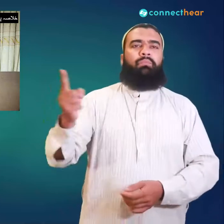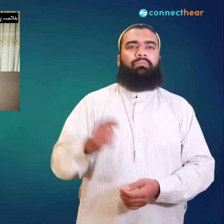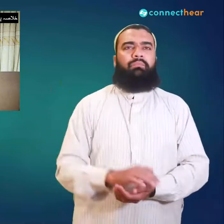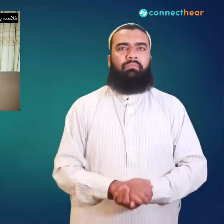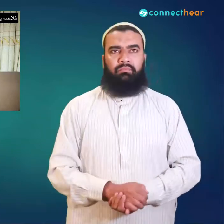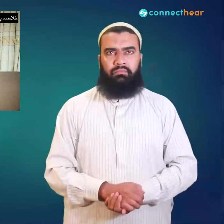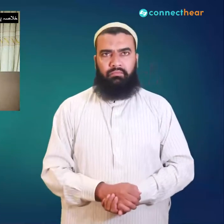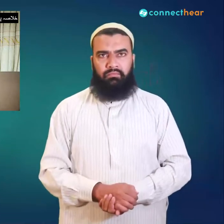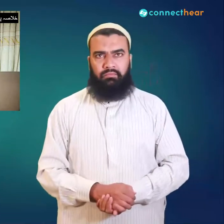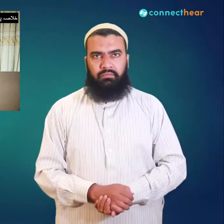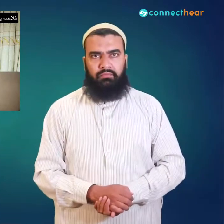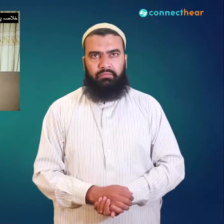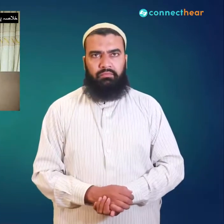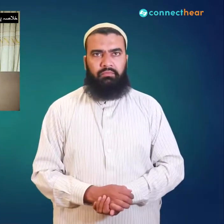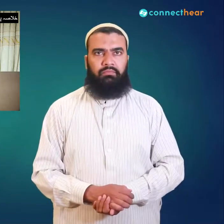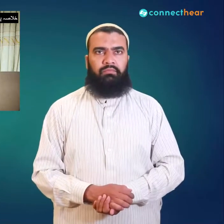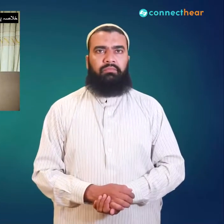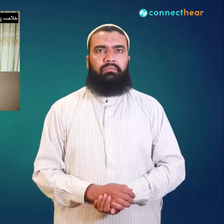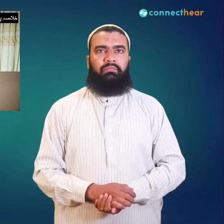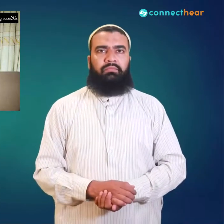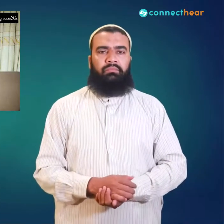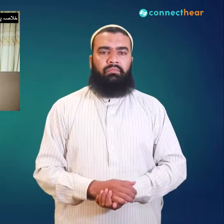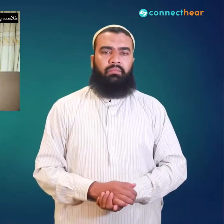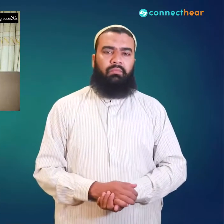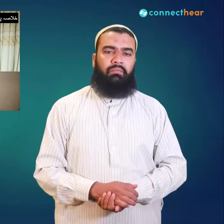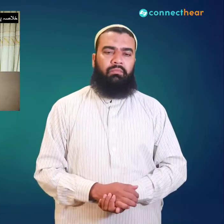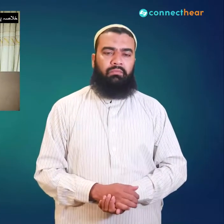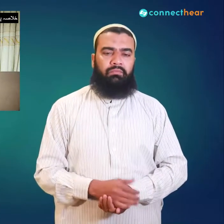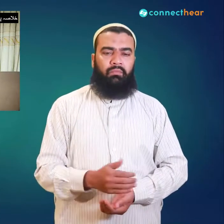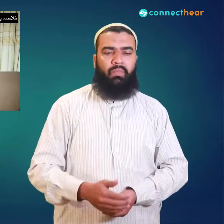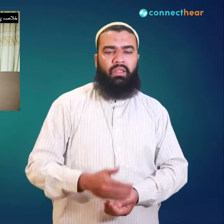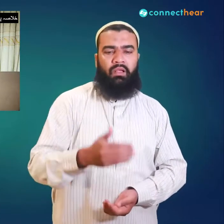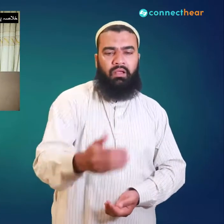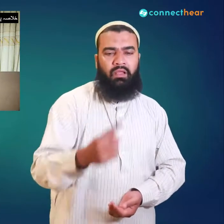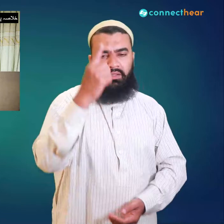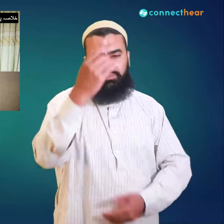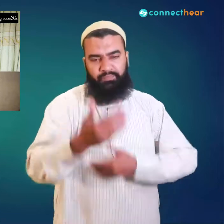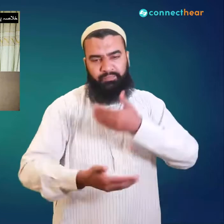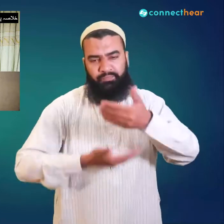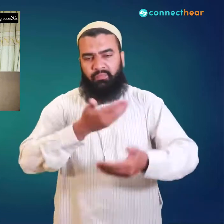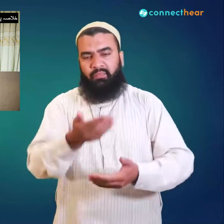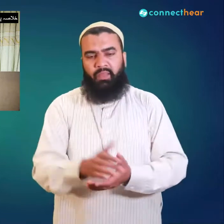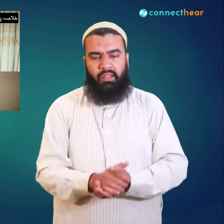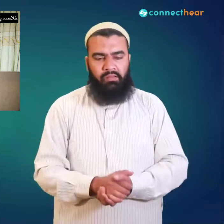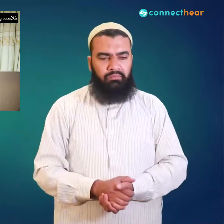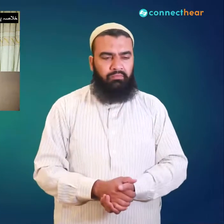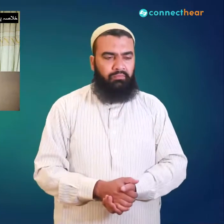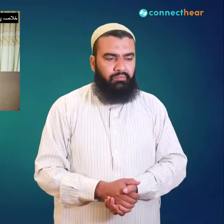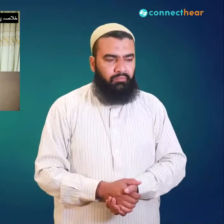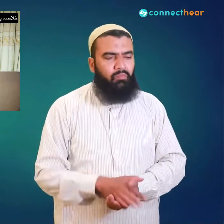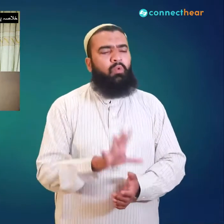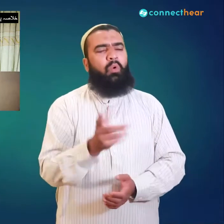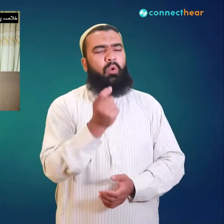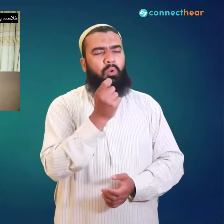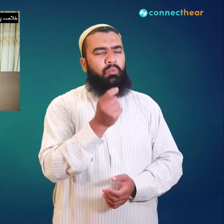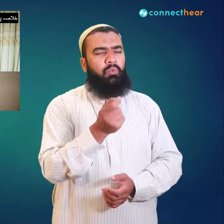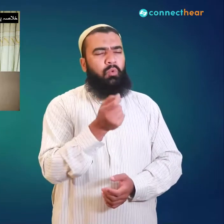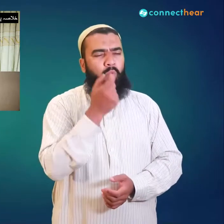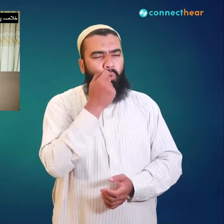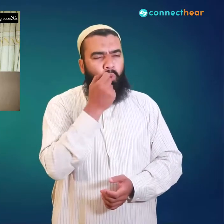فَإِن تَابُوا وَأَقَامُوا الصَّلَاةَ۔ اب ایسے لوگوں کے بارے میں فرمایا گیا کہ جو عہد شکنی کرنے والے